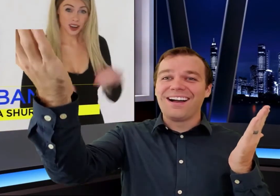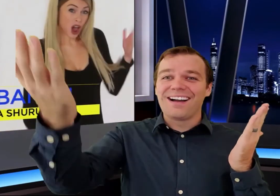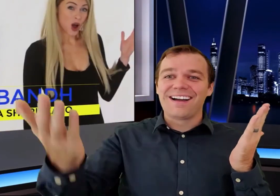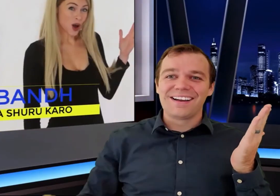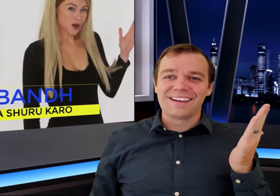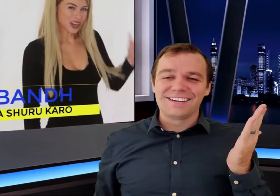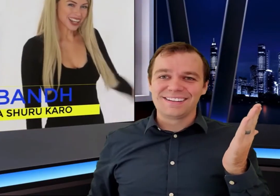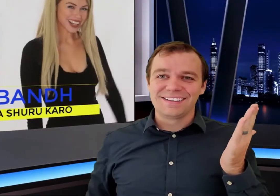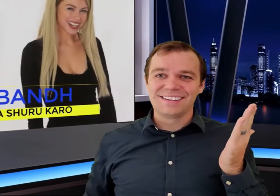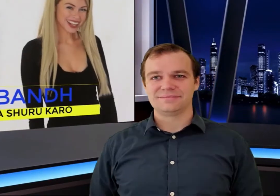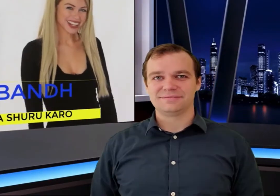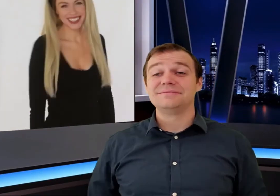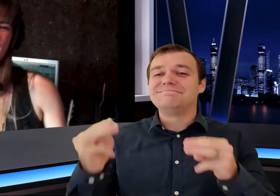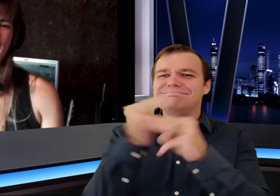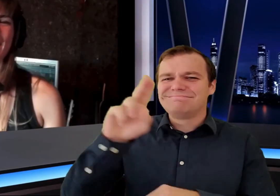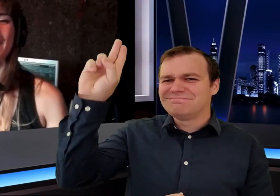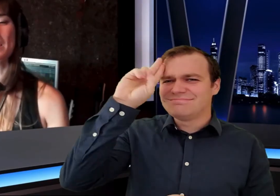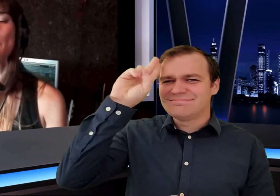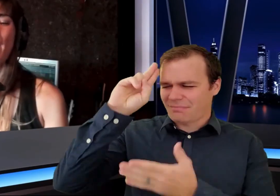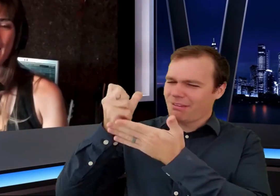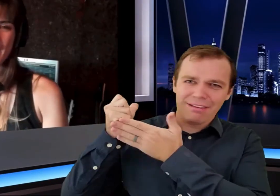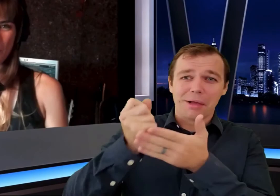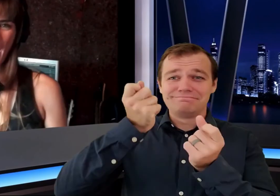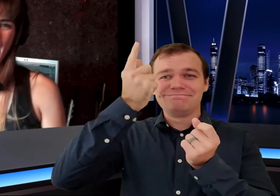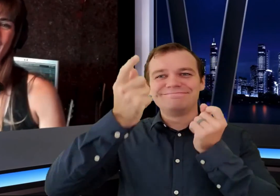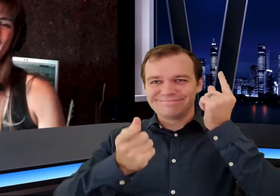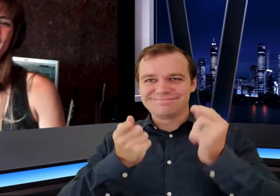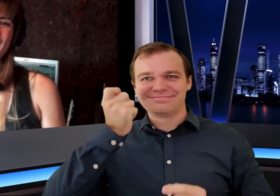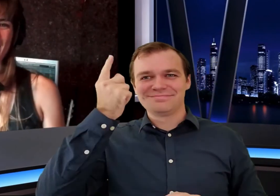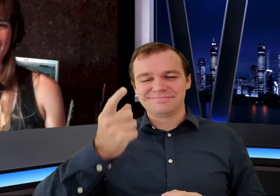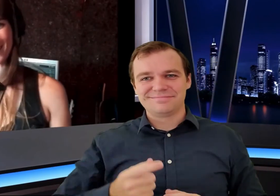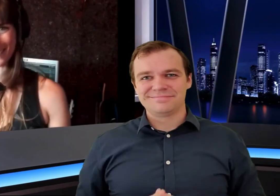शुरू करो. Math Uncle makes math easy.